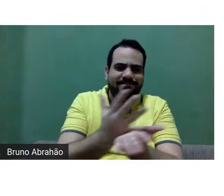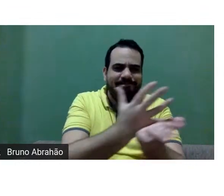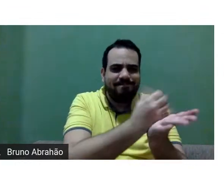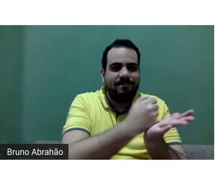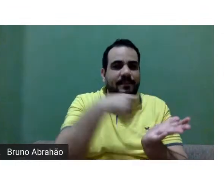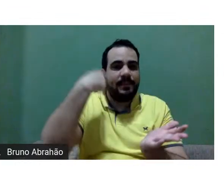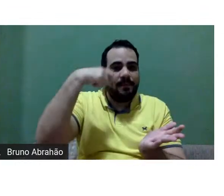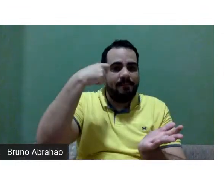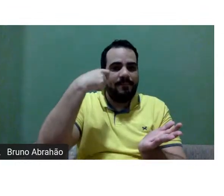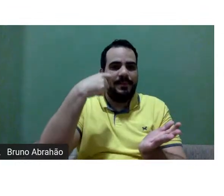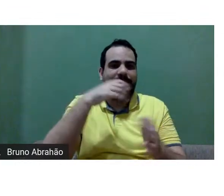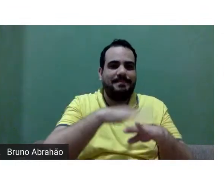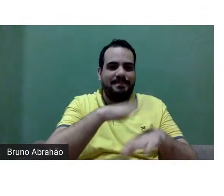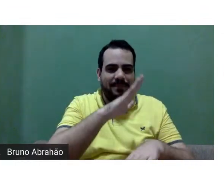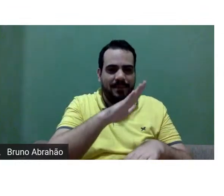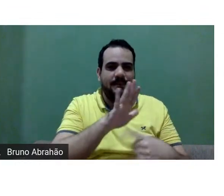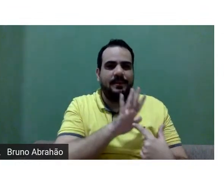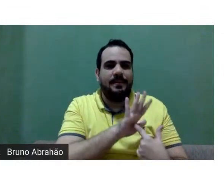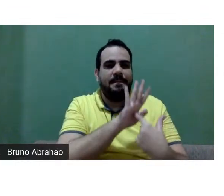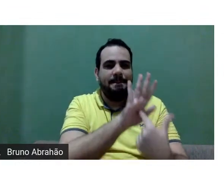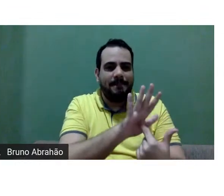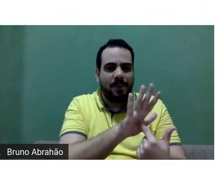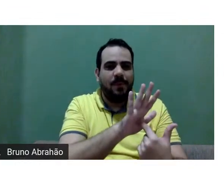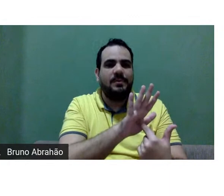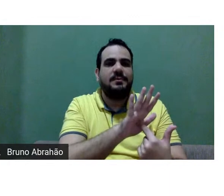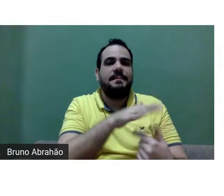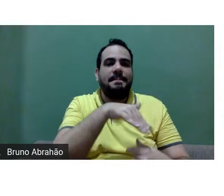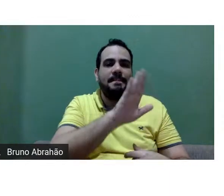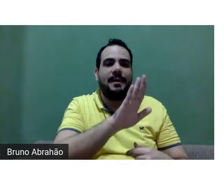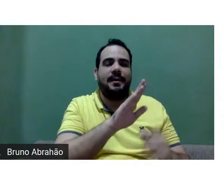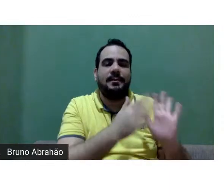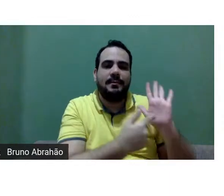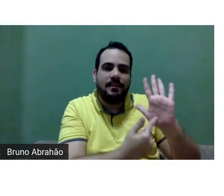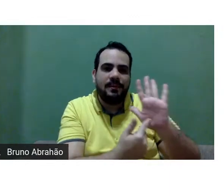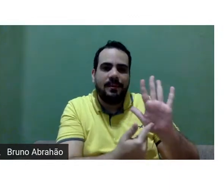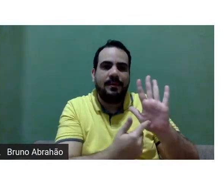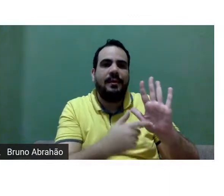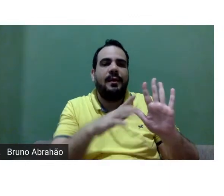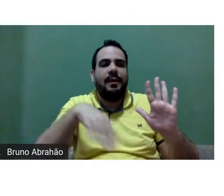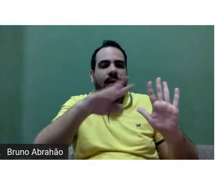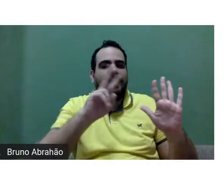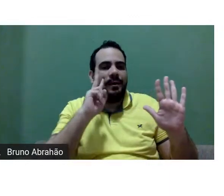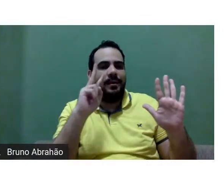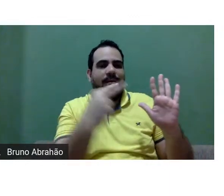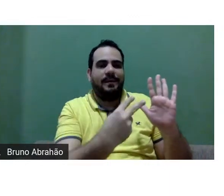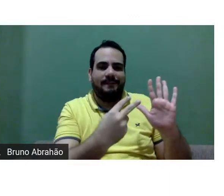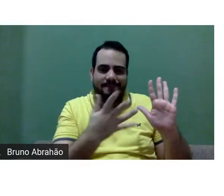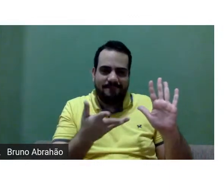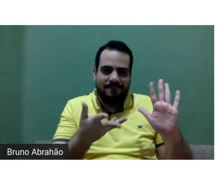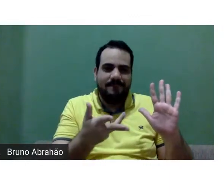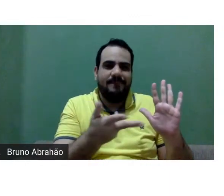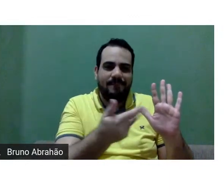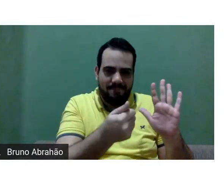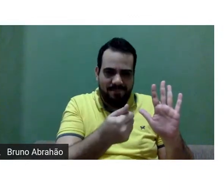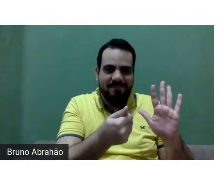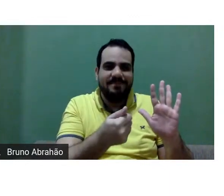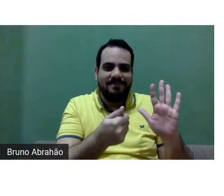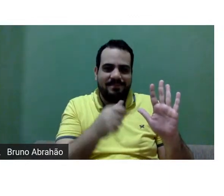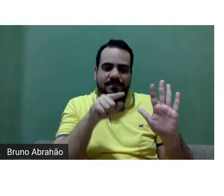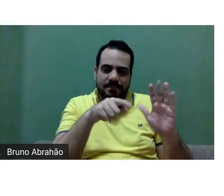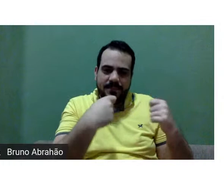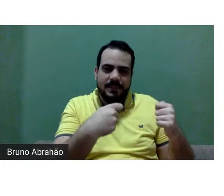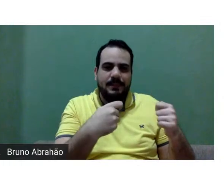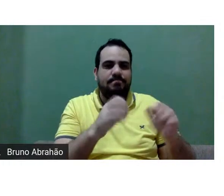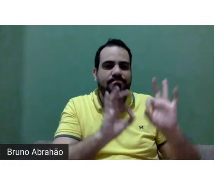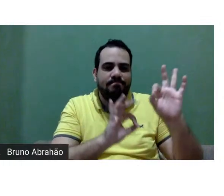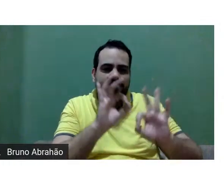Wesley me chamou tem esta finalidade de estar é e